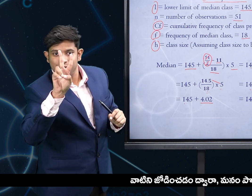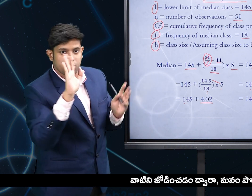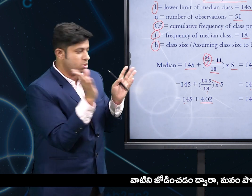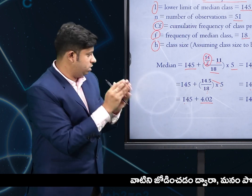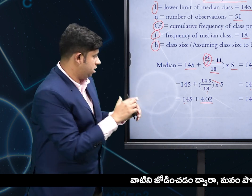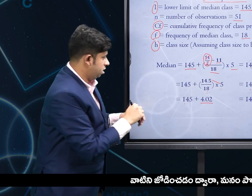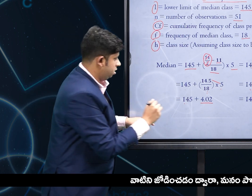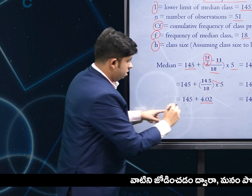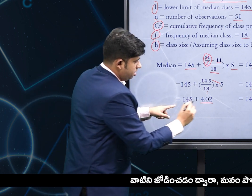149.03.